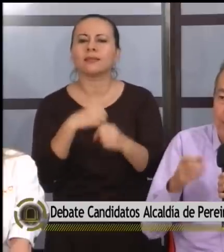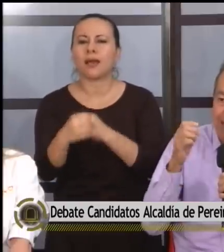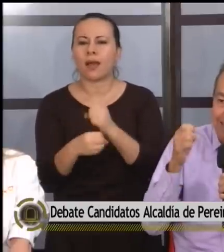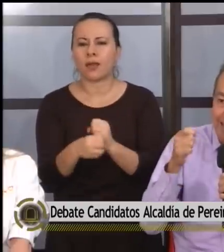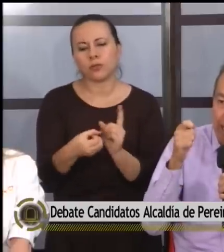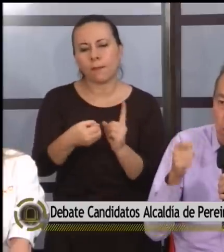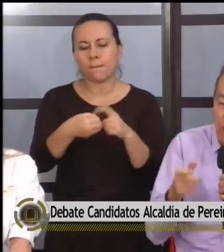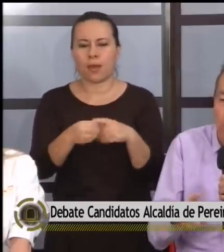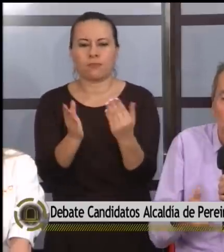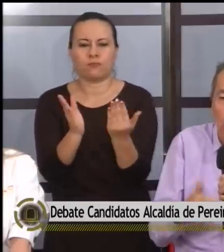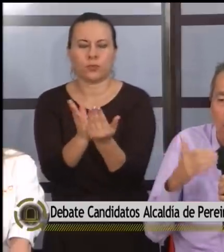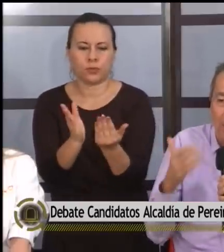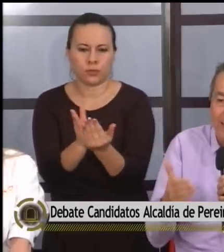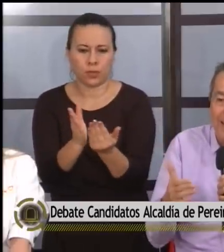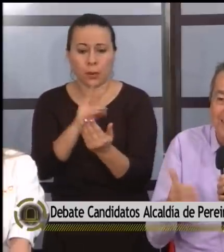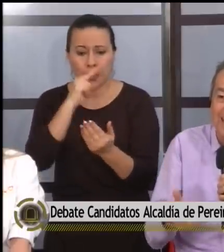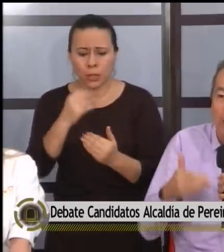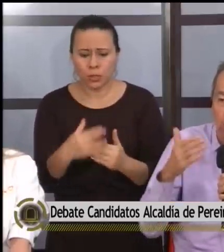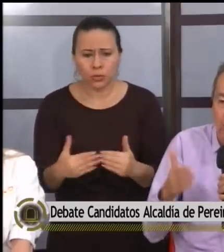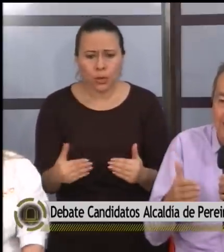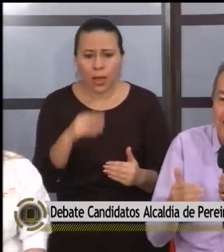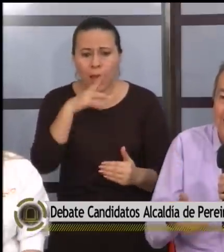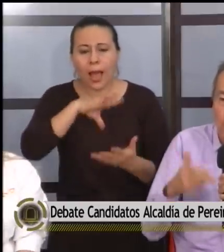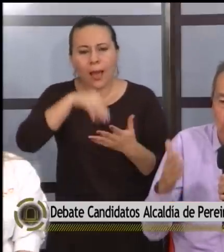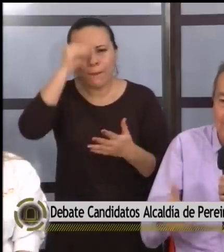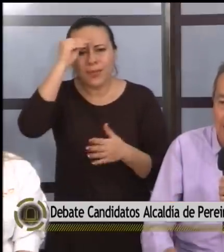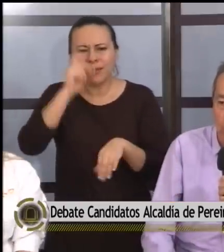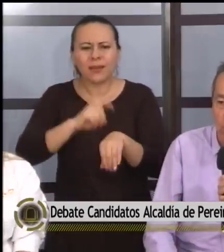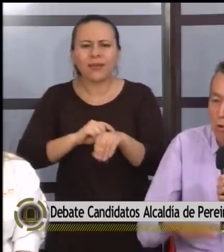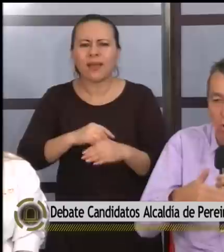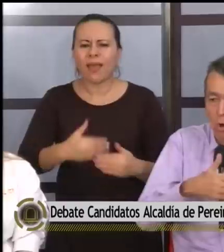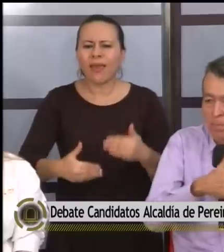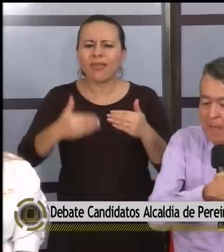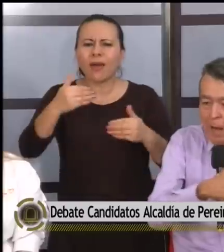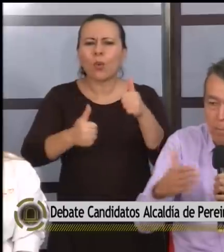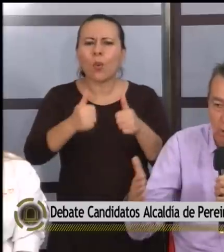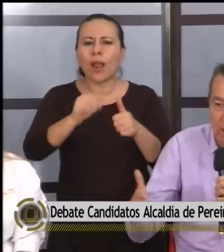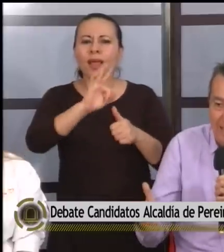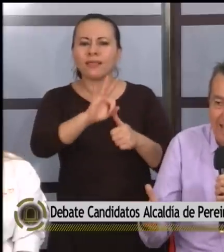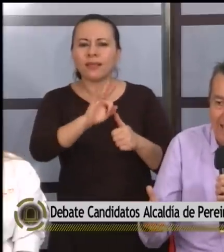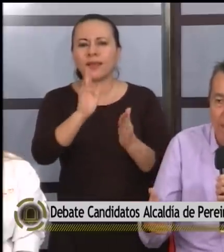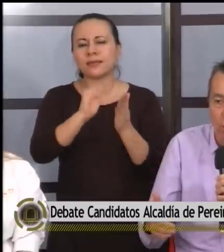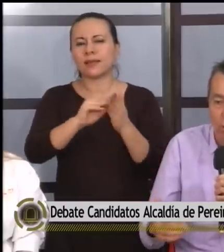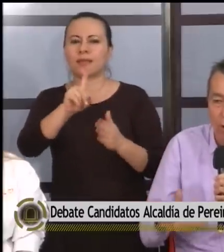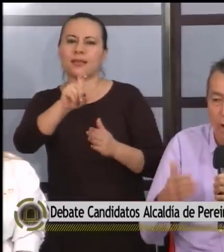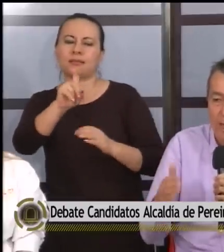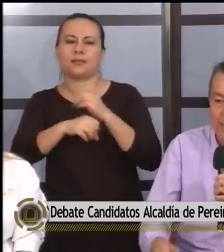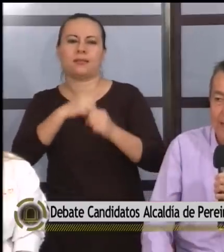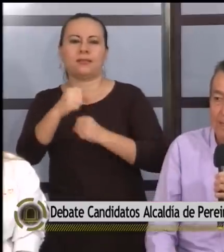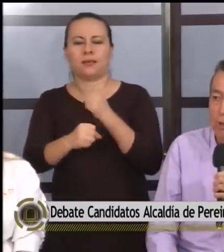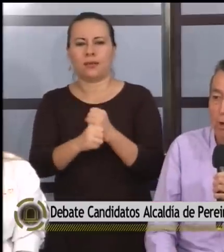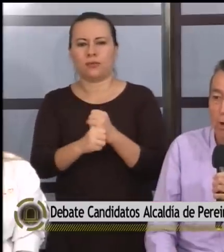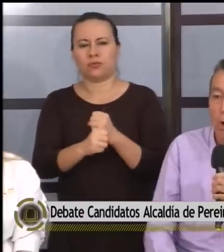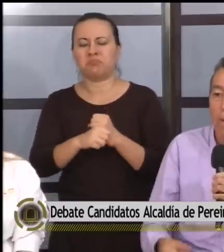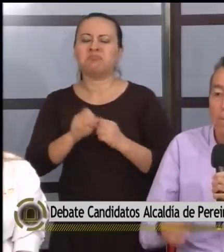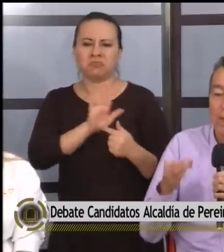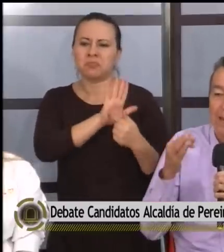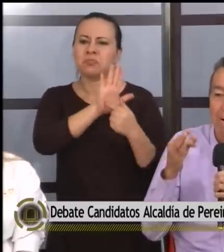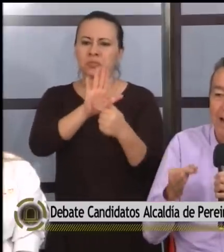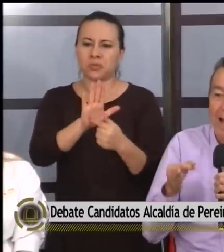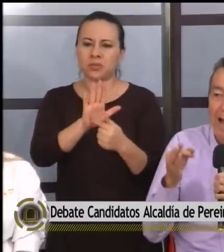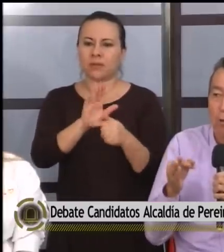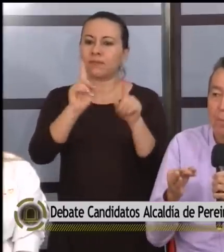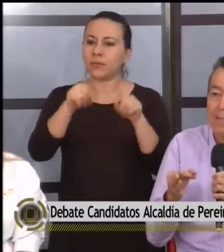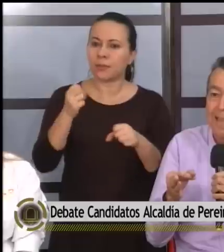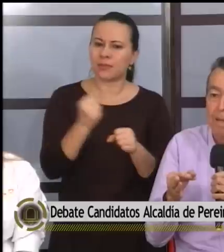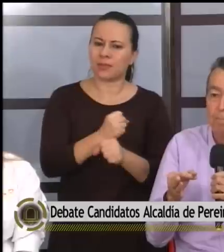contacto y a tener educación, porque los niños aprenden es entre los 3 y los 6 años. Eso ya queda demostrado y en el ejercicio. Voy a